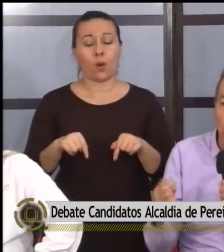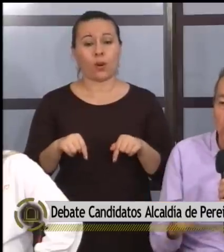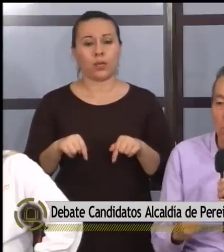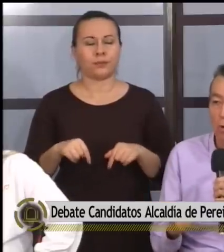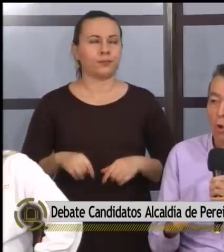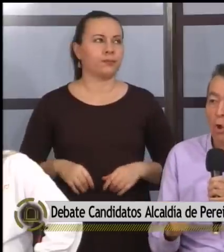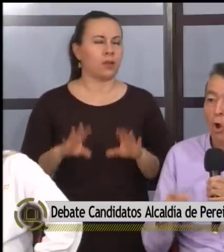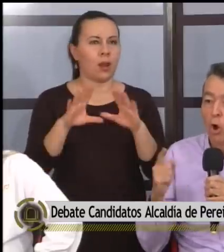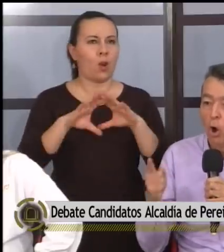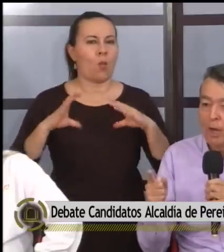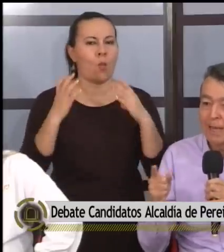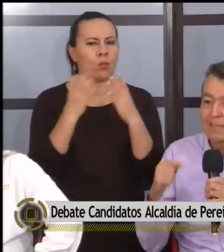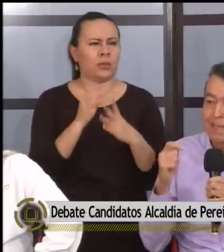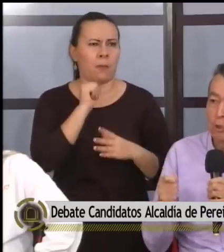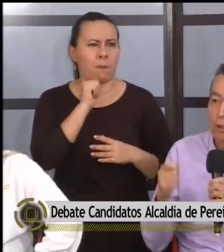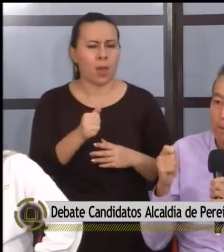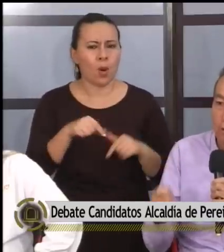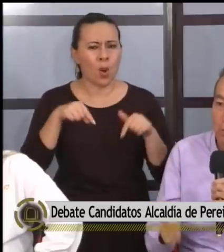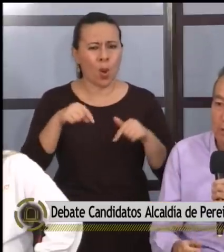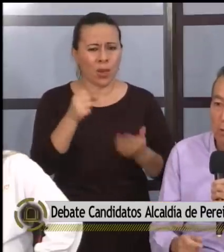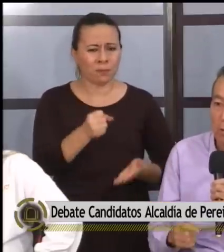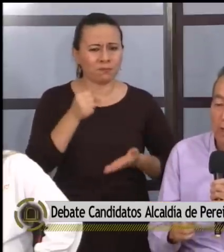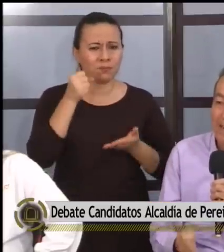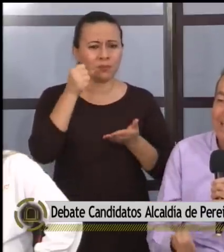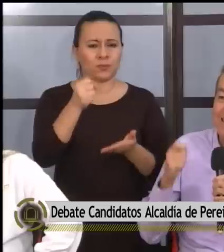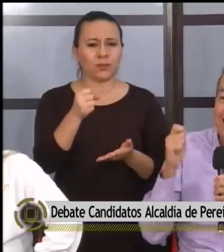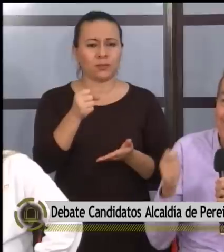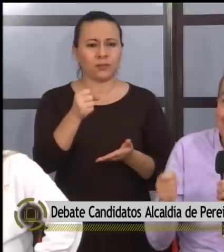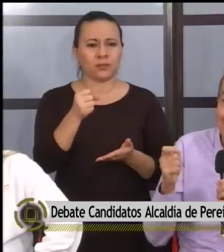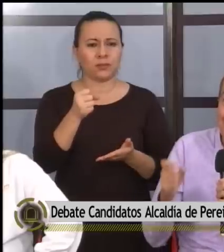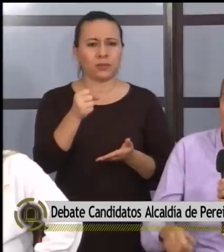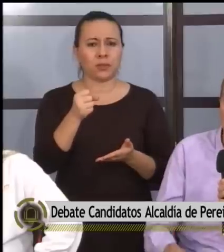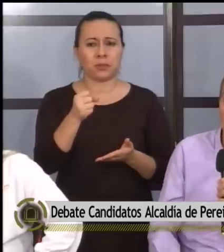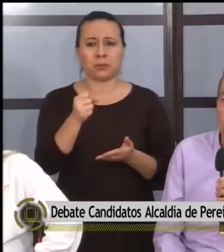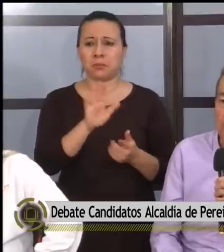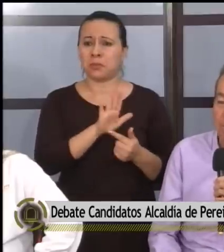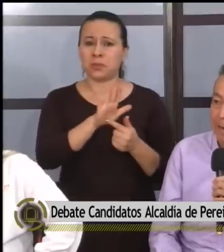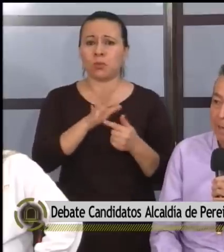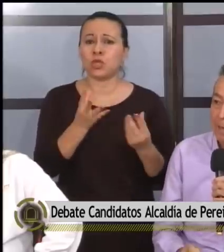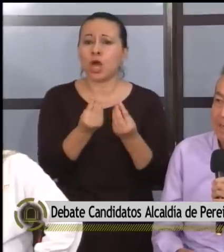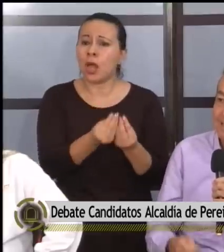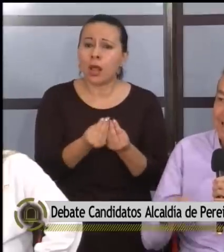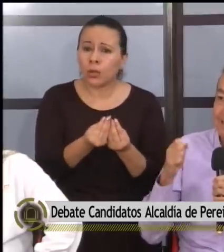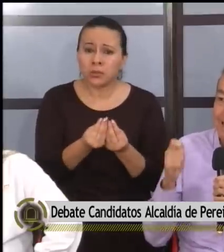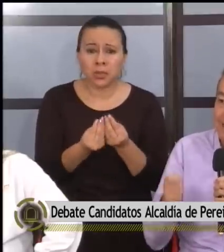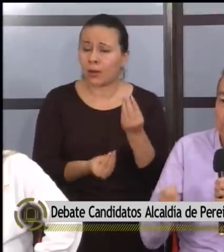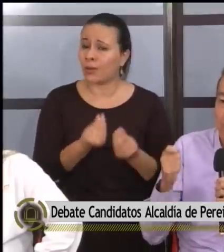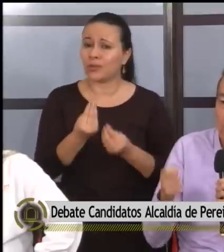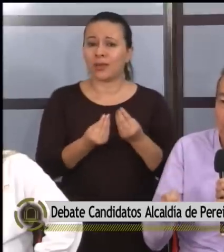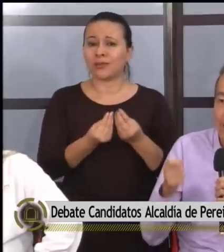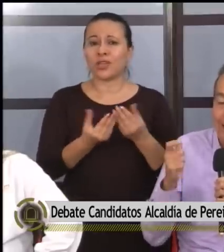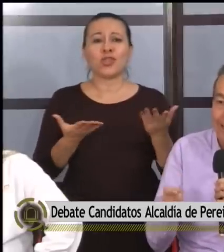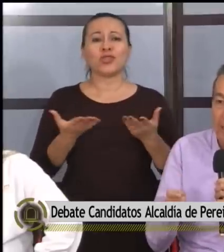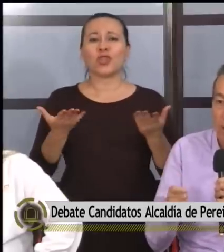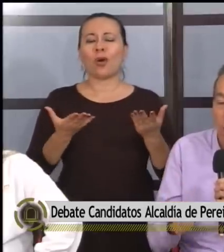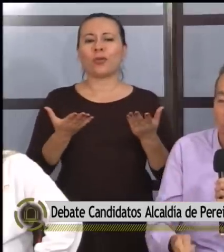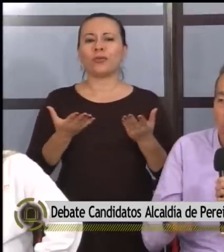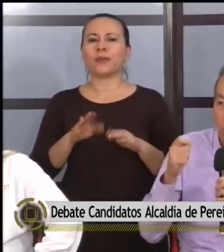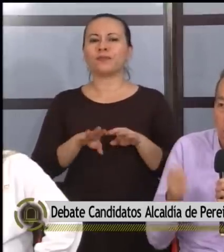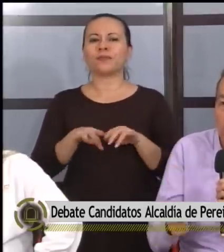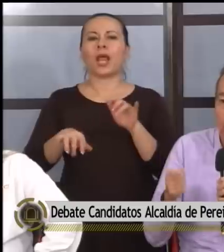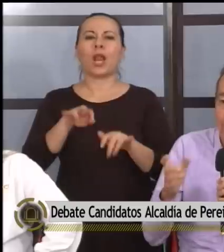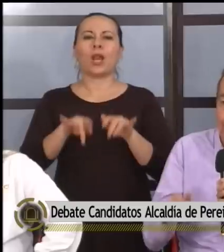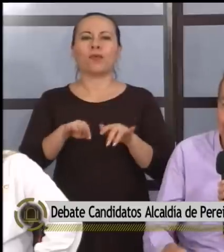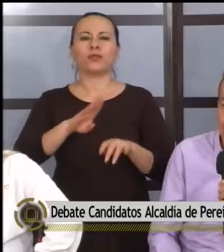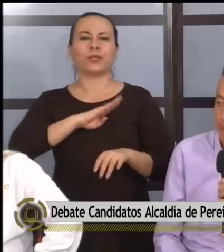peor de los mundos. Hoy la asignación de presupuesto ni siquiera se hace en el Consejo Municipal, se hace en el despacho del alcalde con